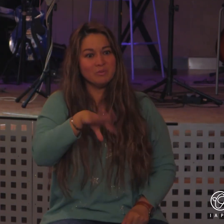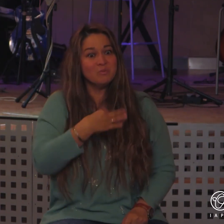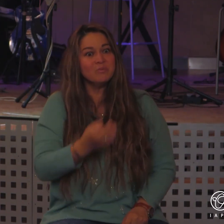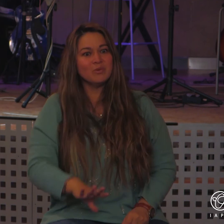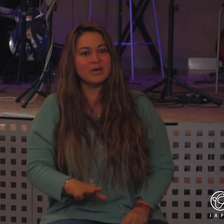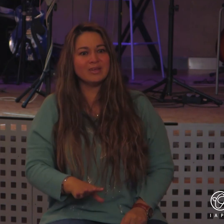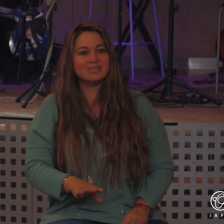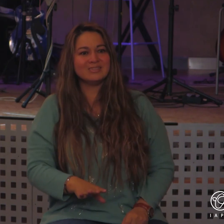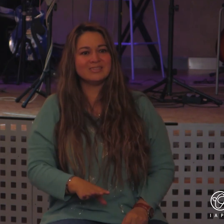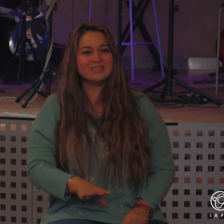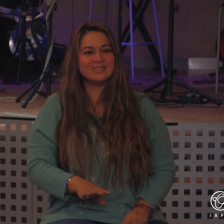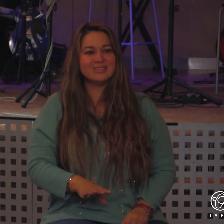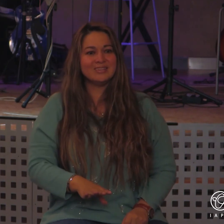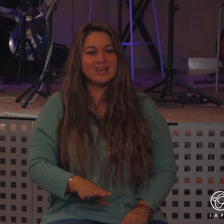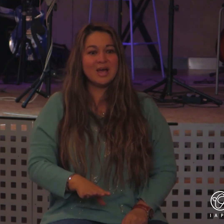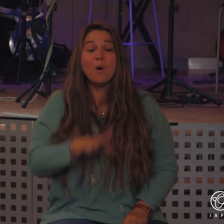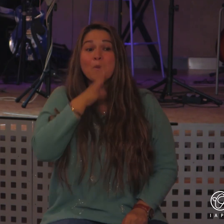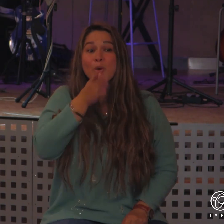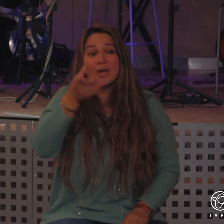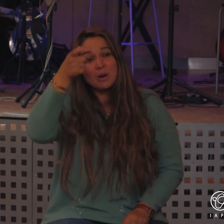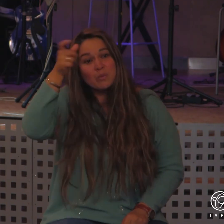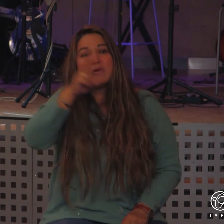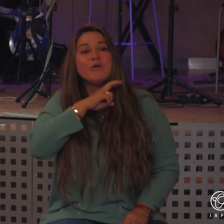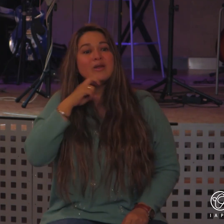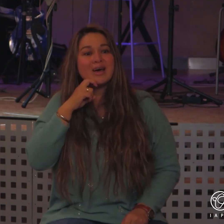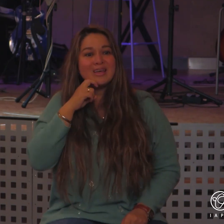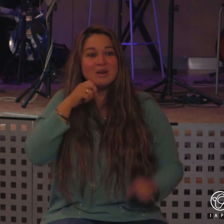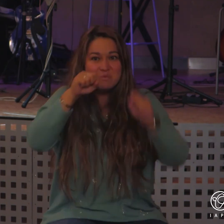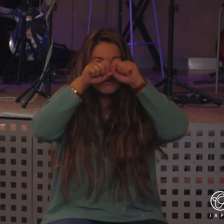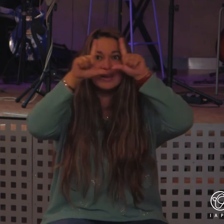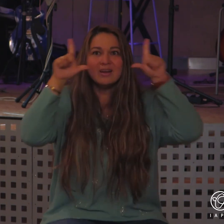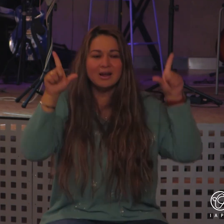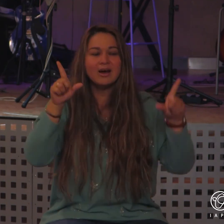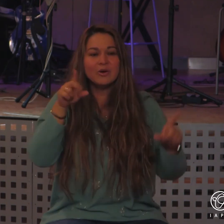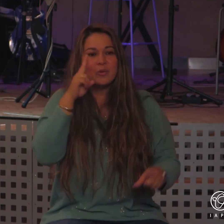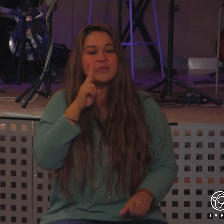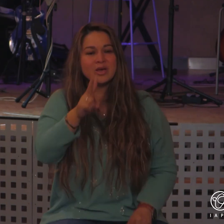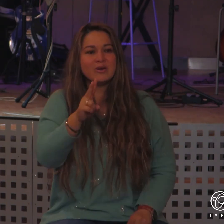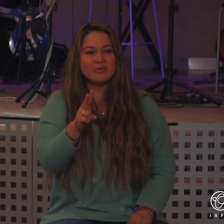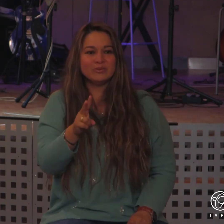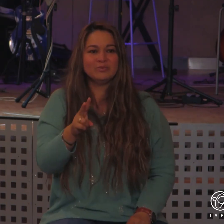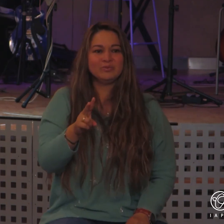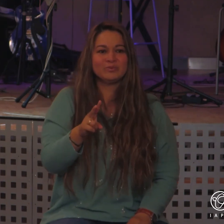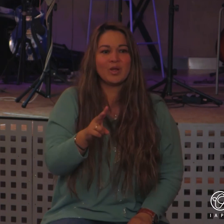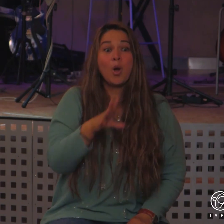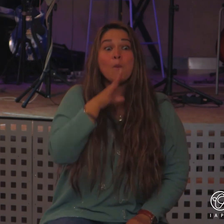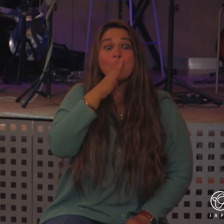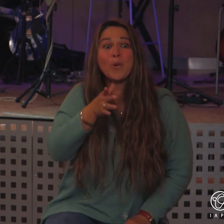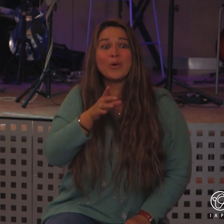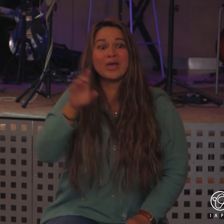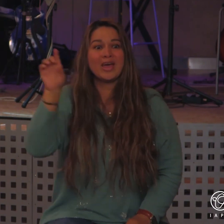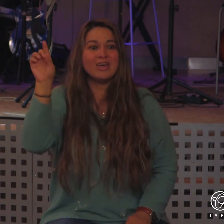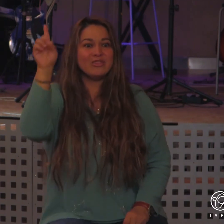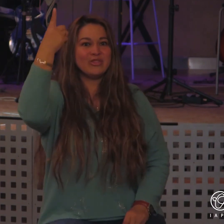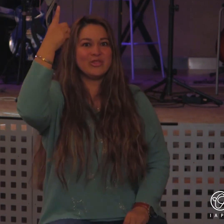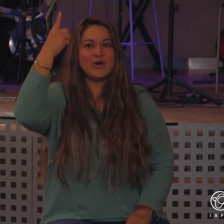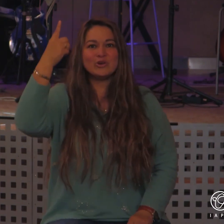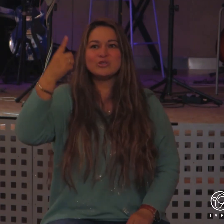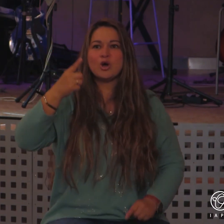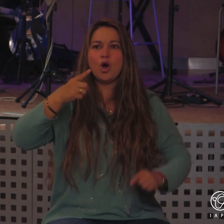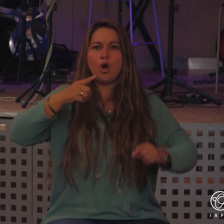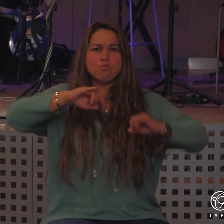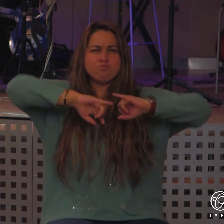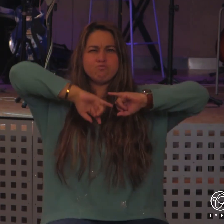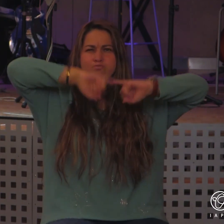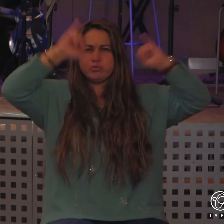vieron Israel. ¿Sabes qué vieron? Dice literalmente la Escritura, pero el Señor tronó aquel